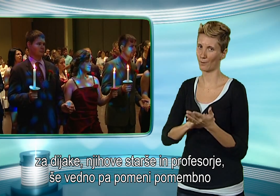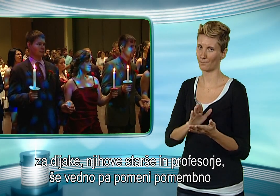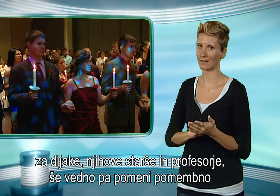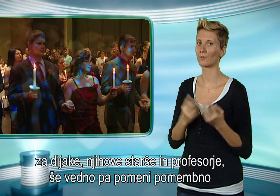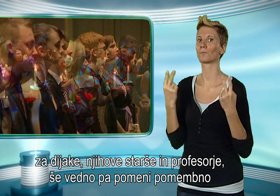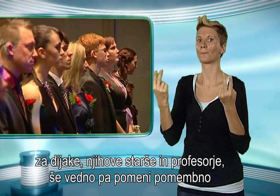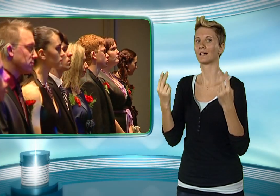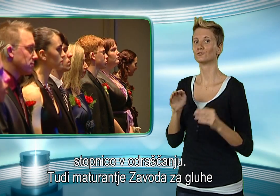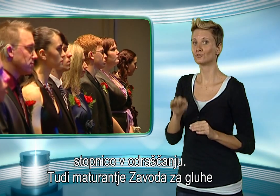odraščanju.